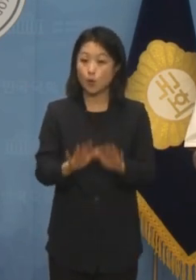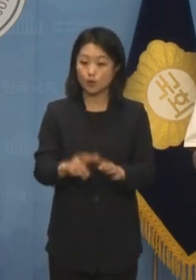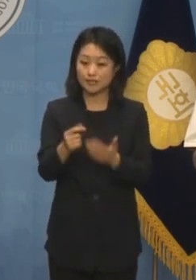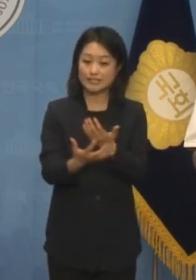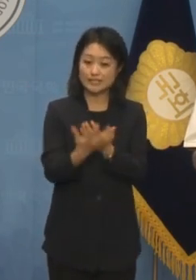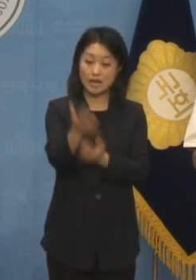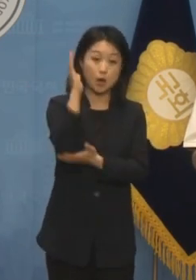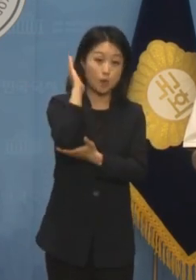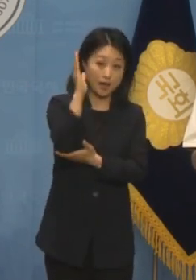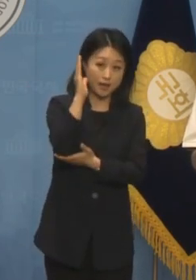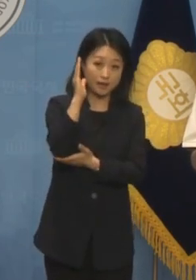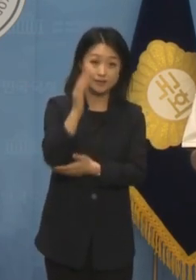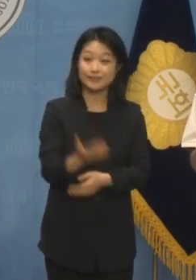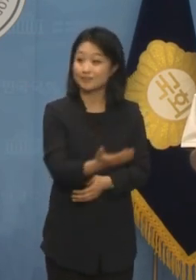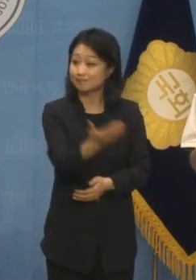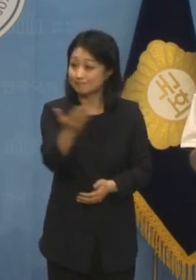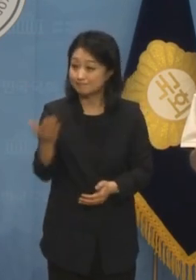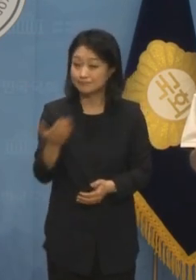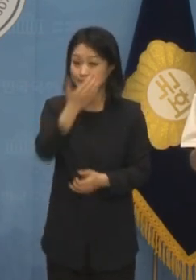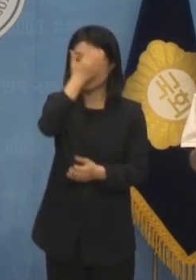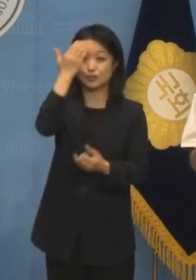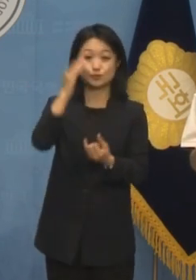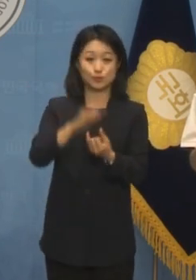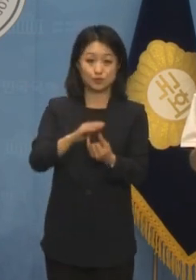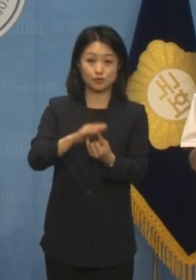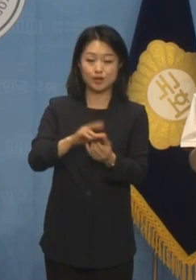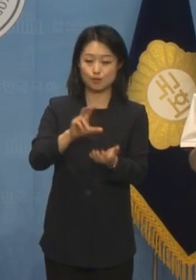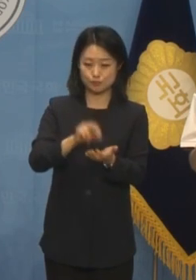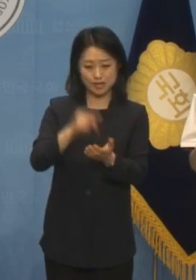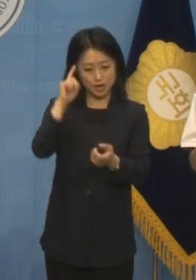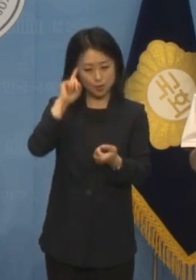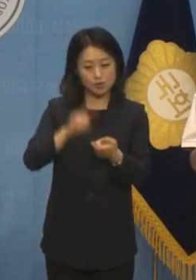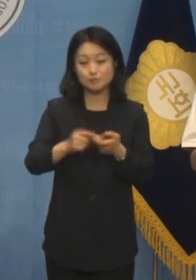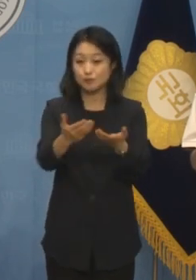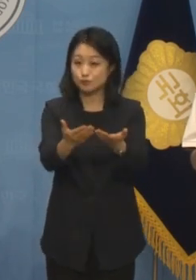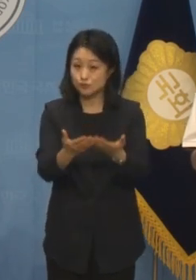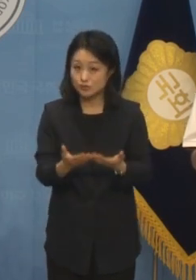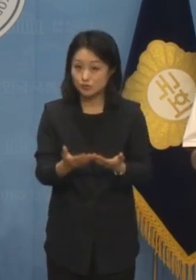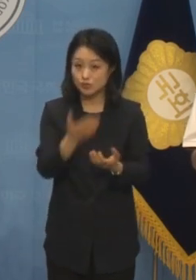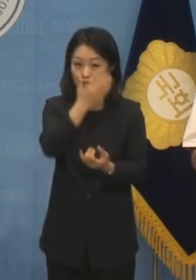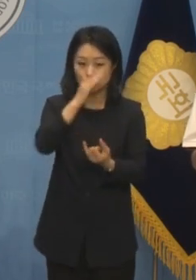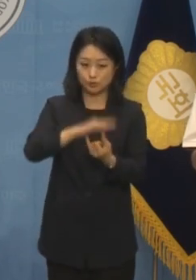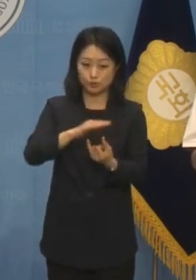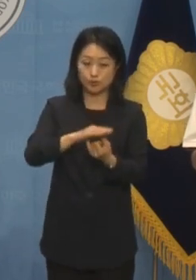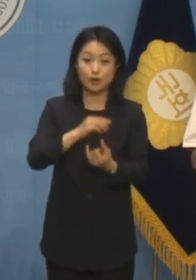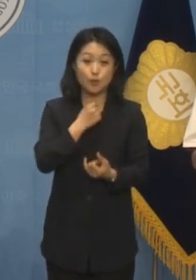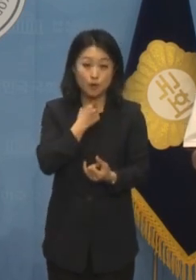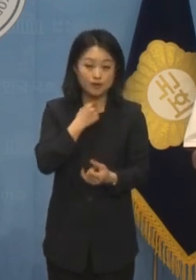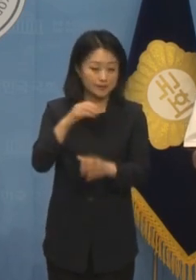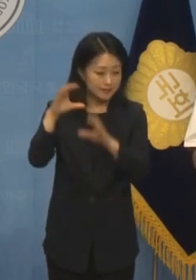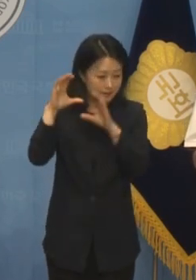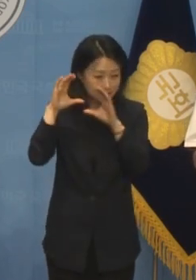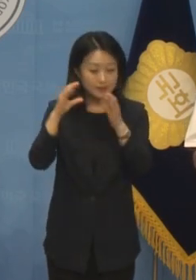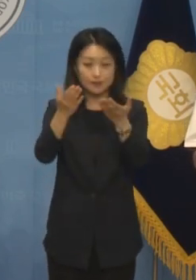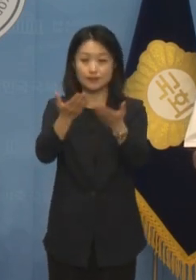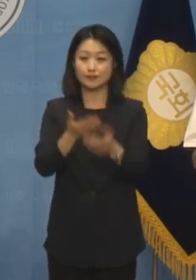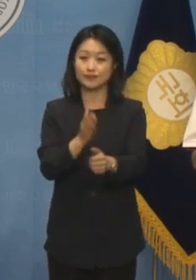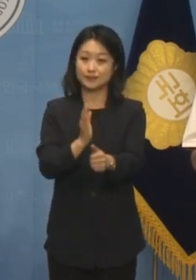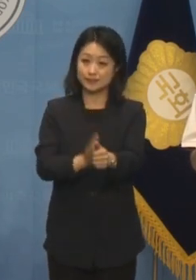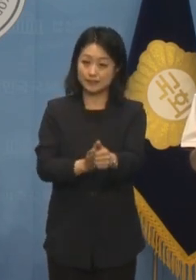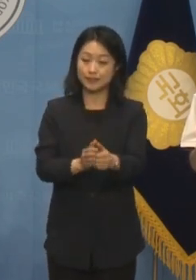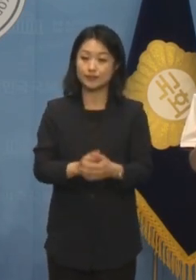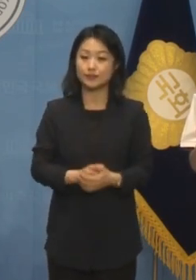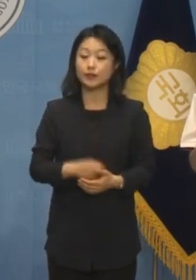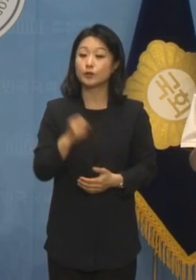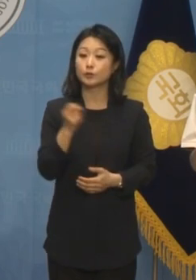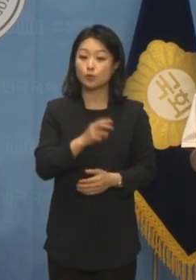기자회견을 계기로 많은 분들께서 청소년들의 문제에 관심을 갖고 청소년들의 목소리를 경청해 주시면 좋을 것 같습니다.